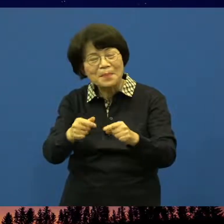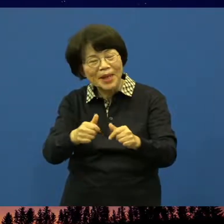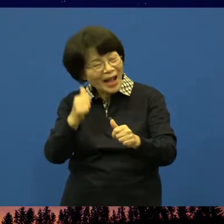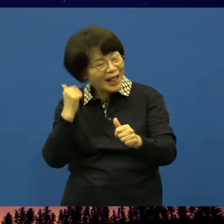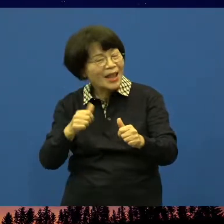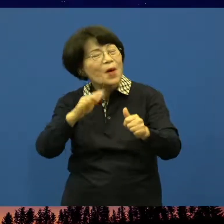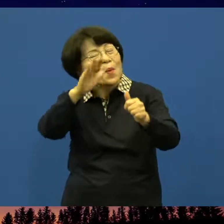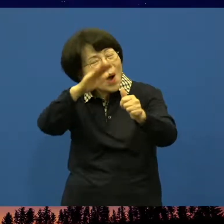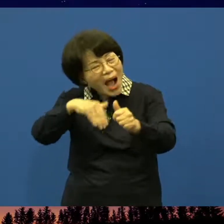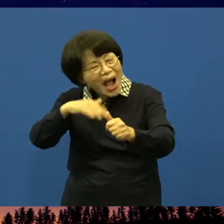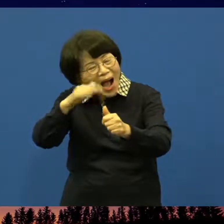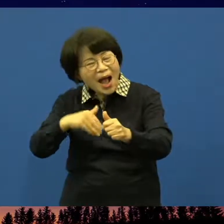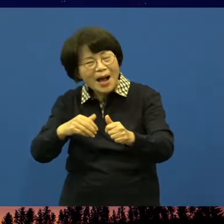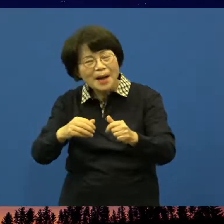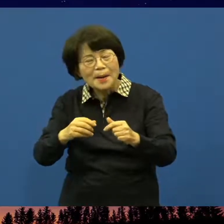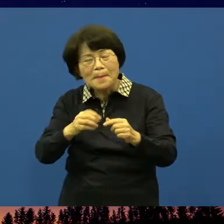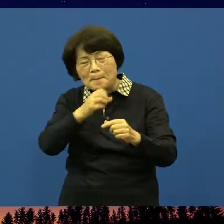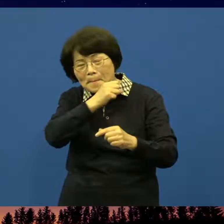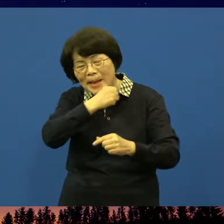데리러 가고,